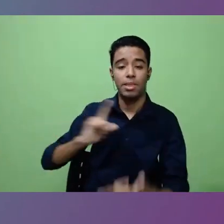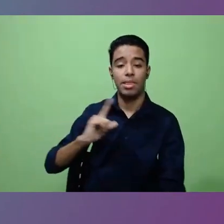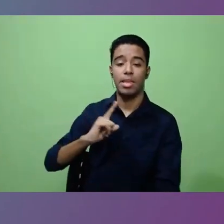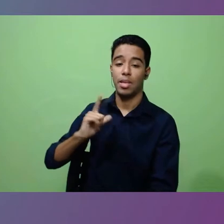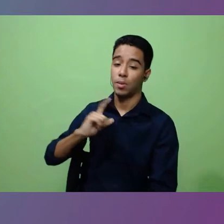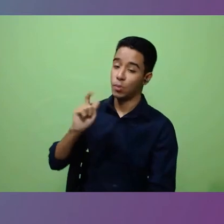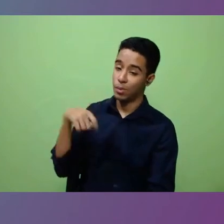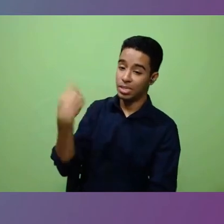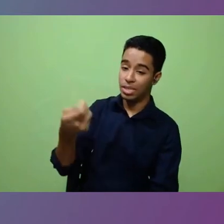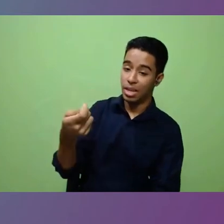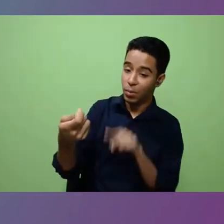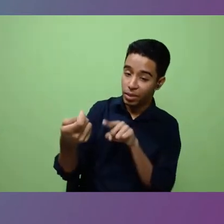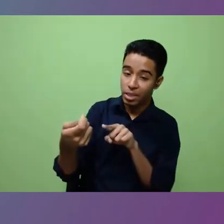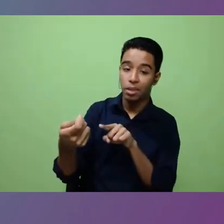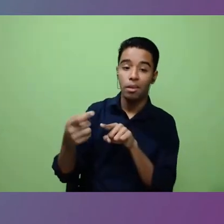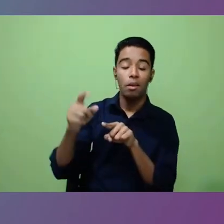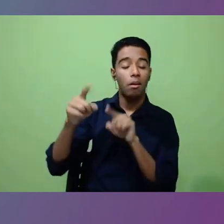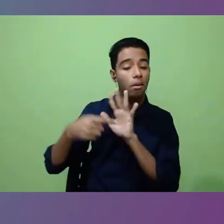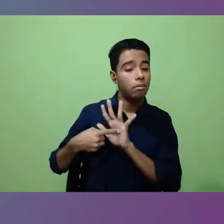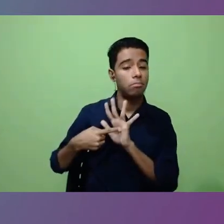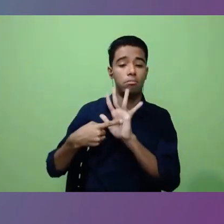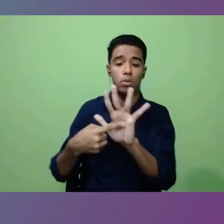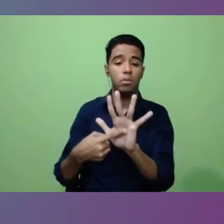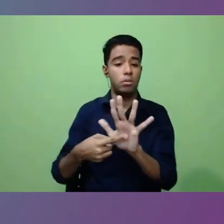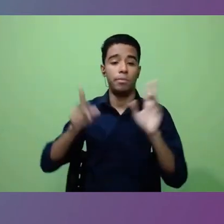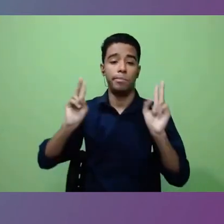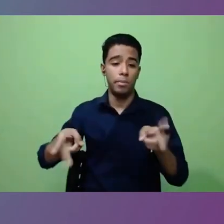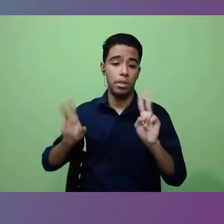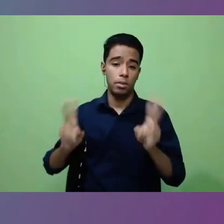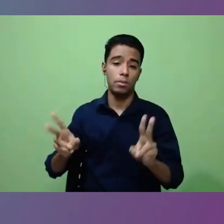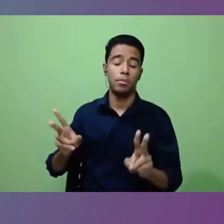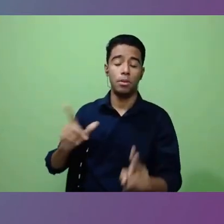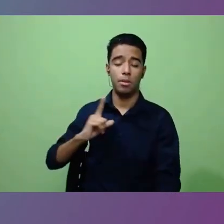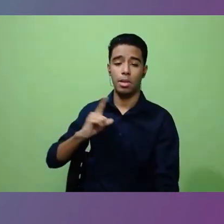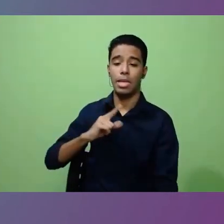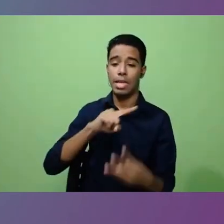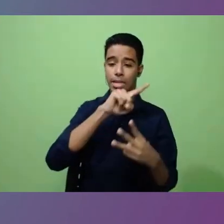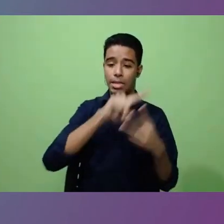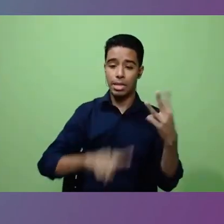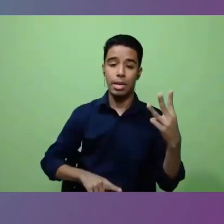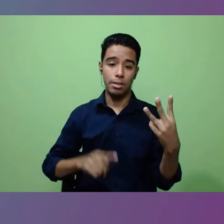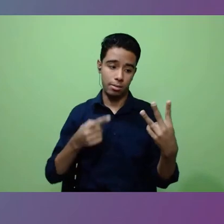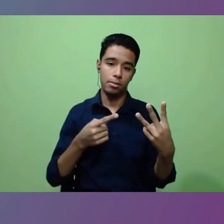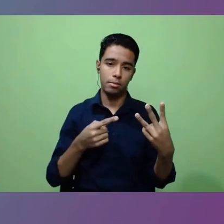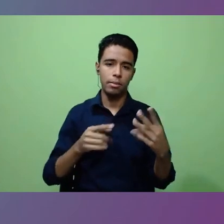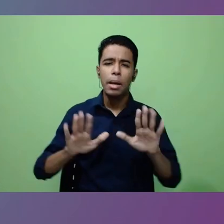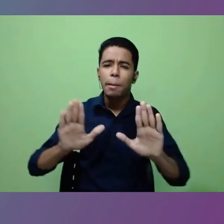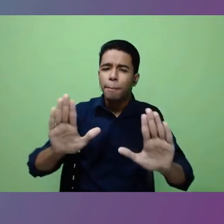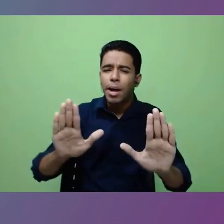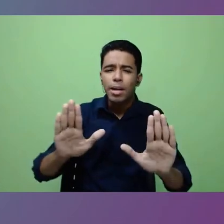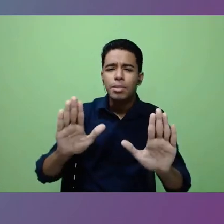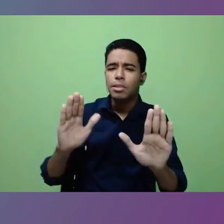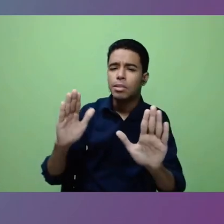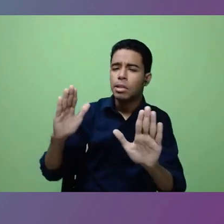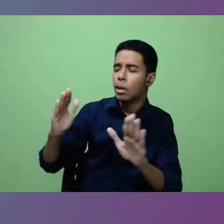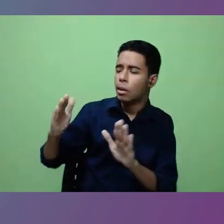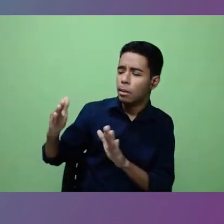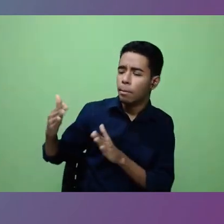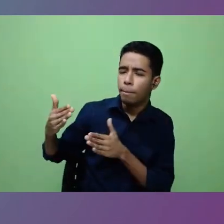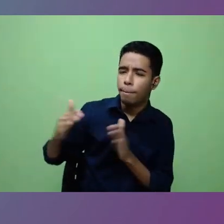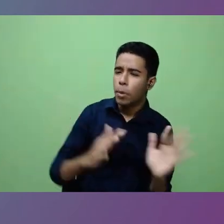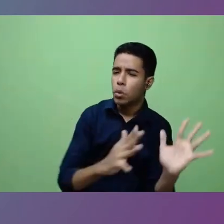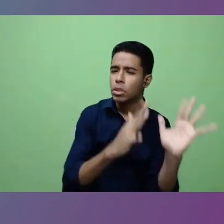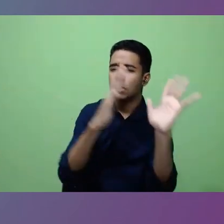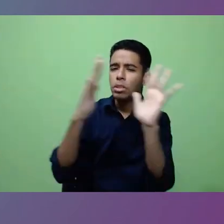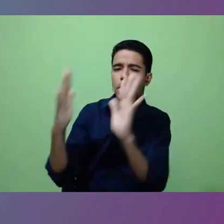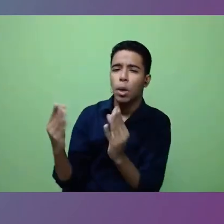conta desses três exemplos. Mas aí eu preciso pensar, que tipo de processo está sendo falado?